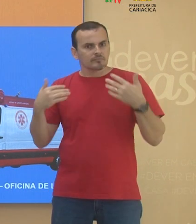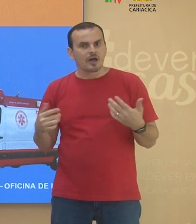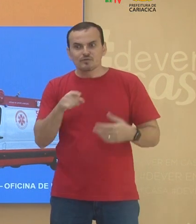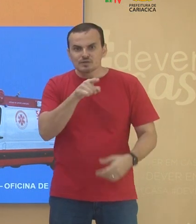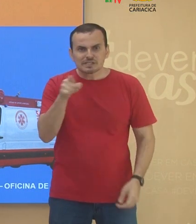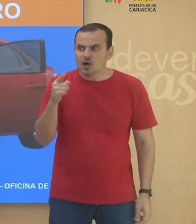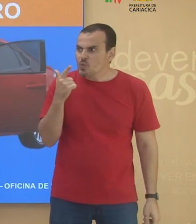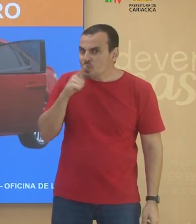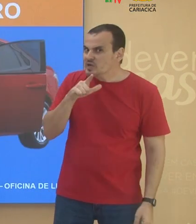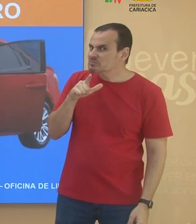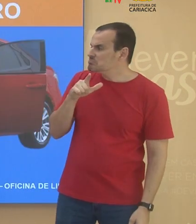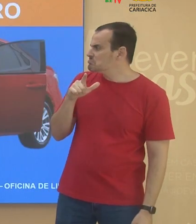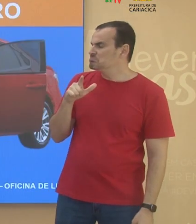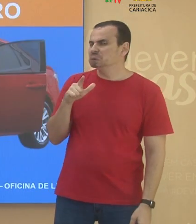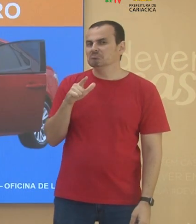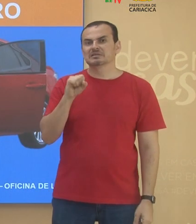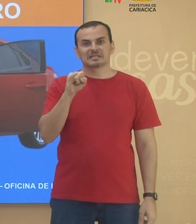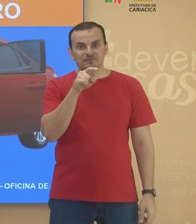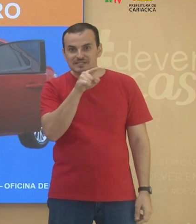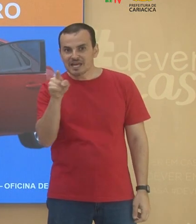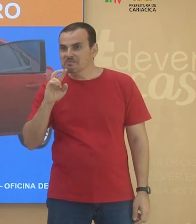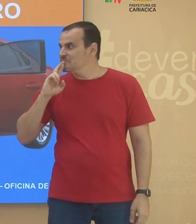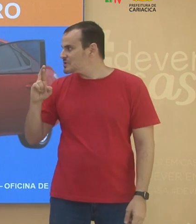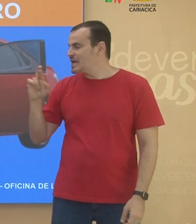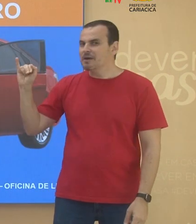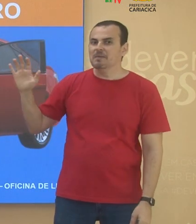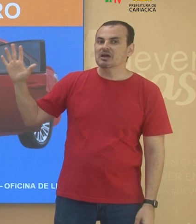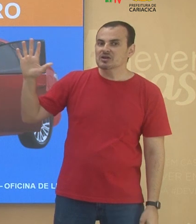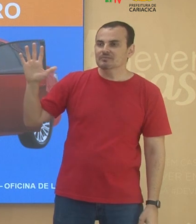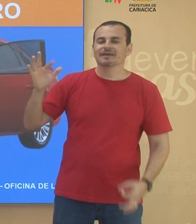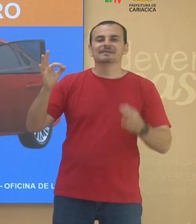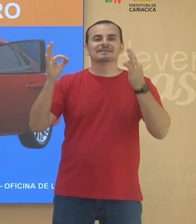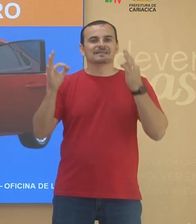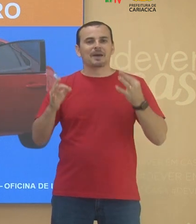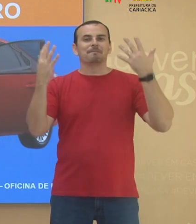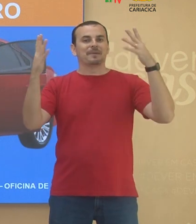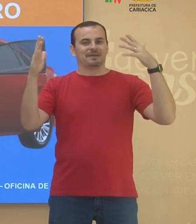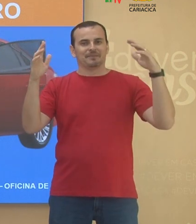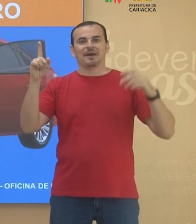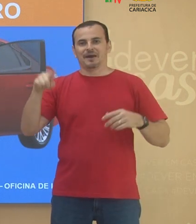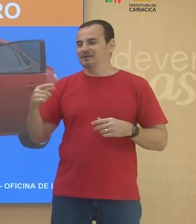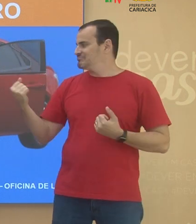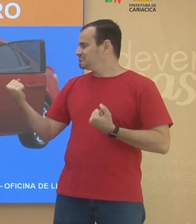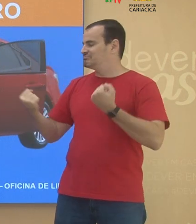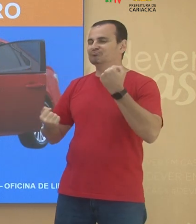Então, você conseguiu? Se você respondeu carro, acertou.